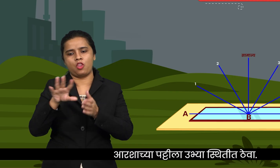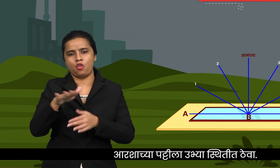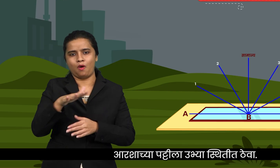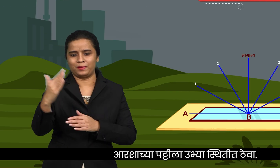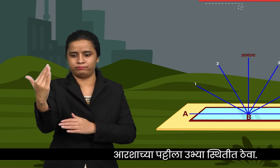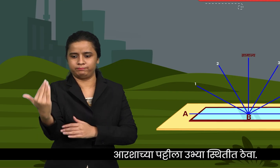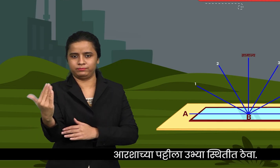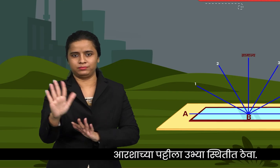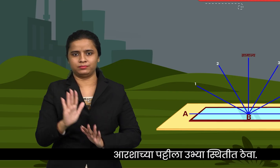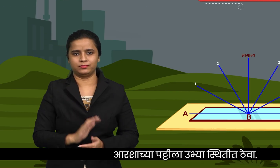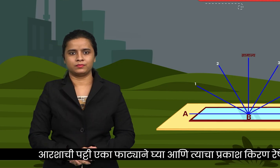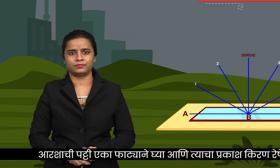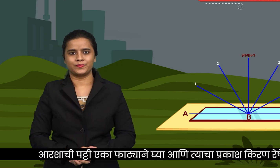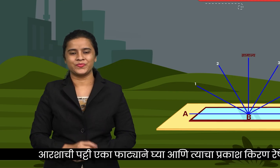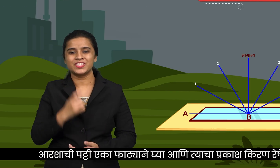उभ्या स्थितीत ठेवा.